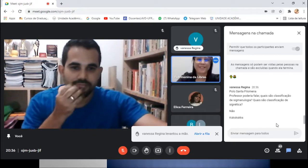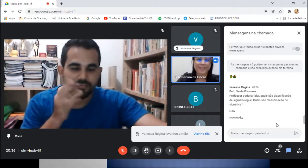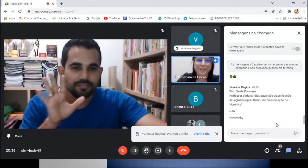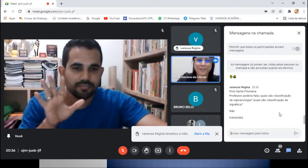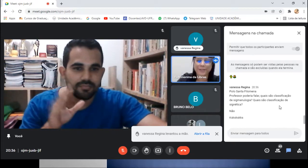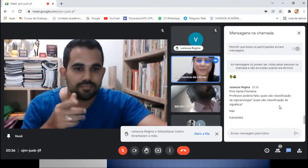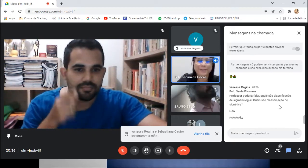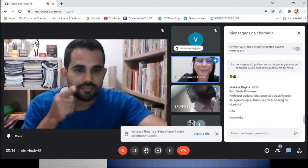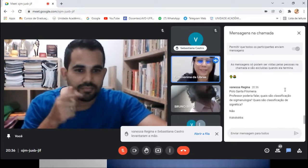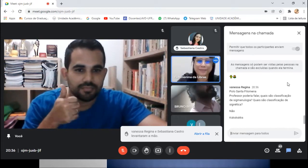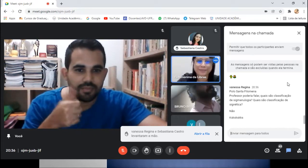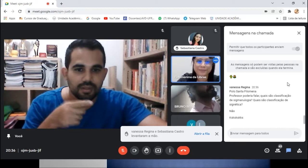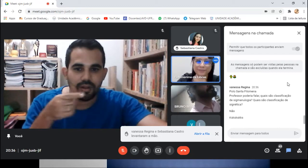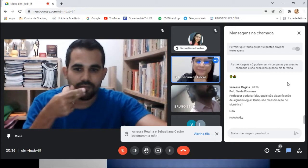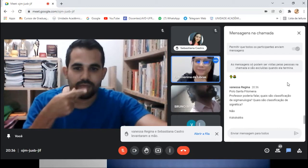Certo, ok, tudo bem.